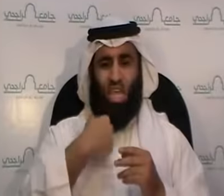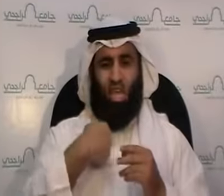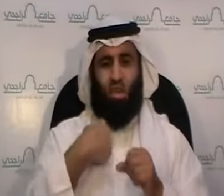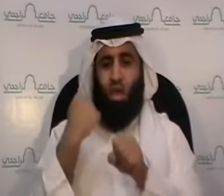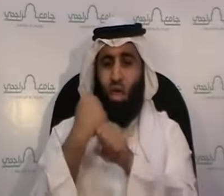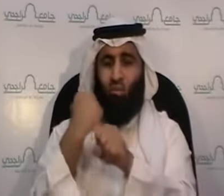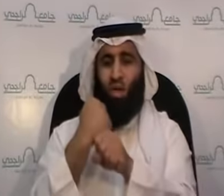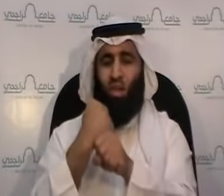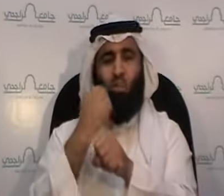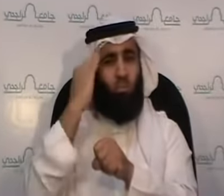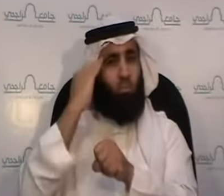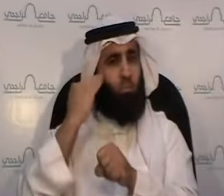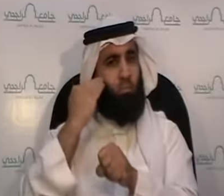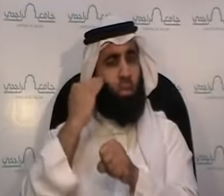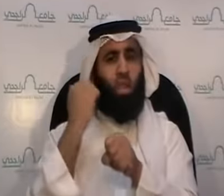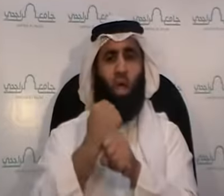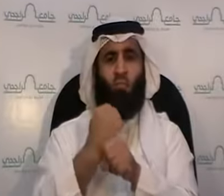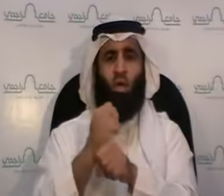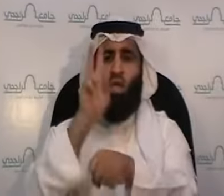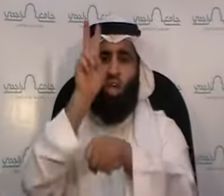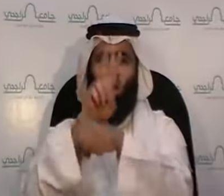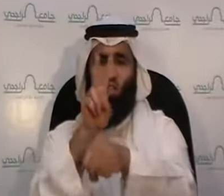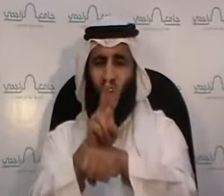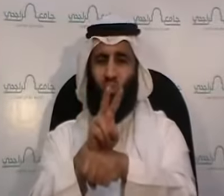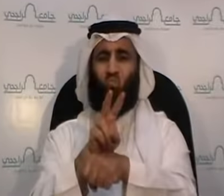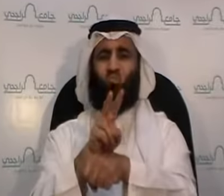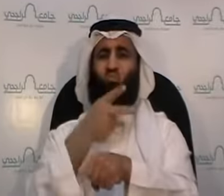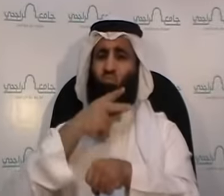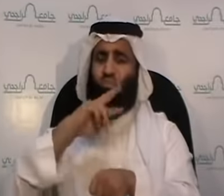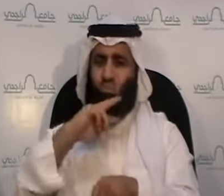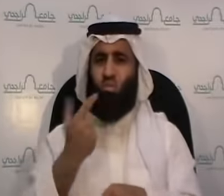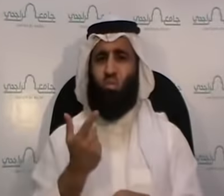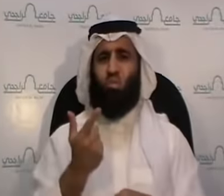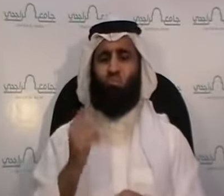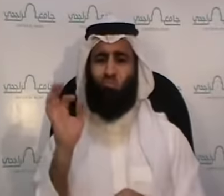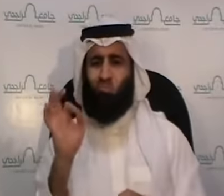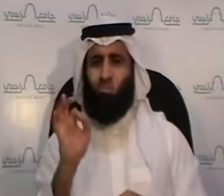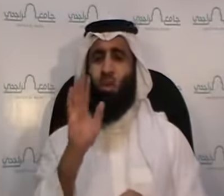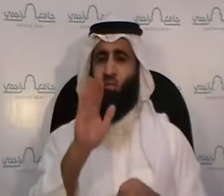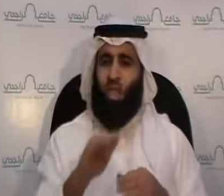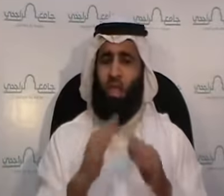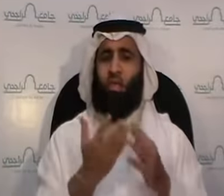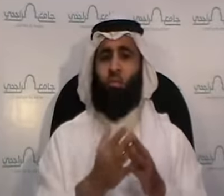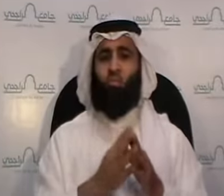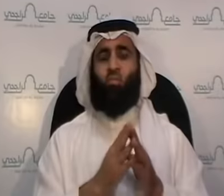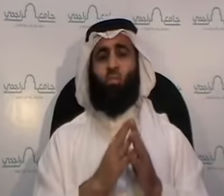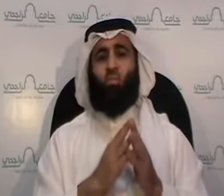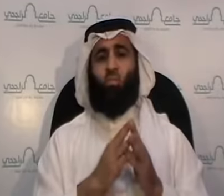لكن مقترف الكذب والبهتان، لكن من يقترف الكذب والبهتان